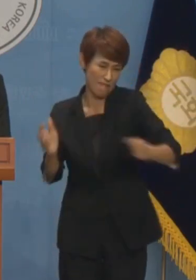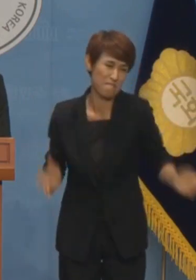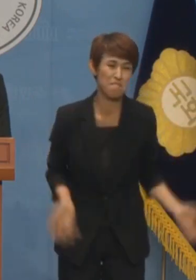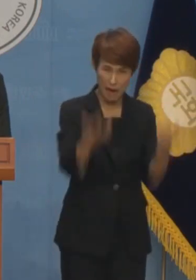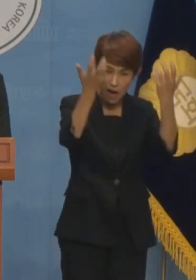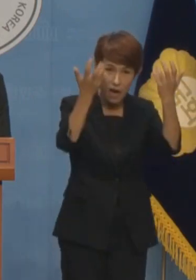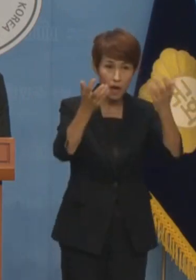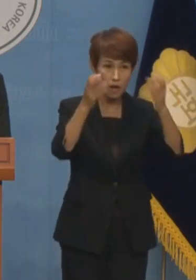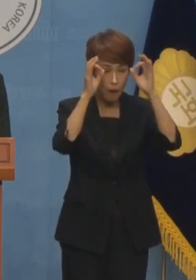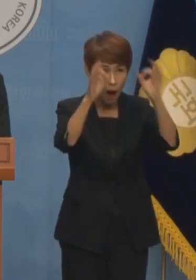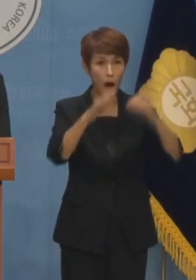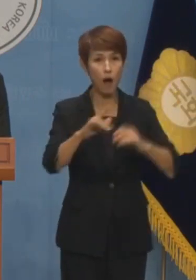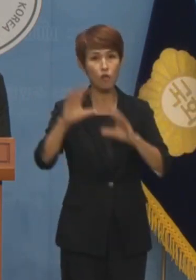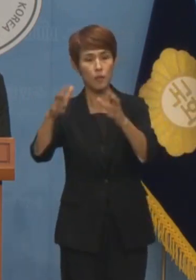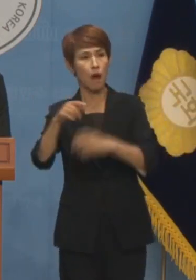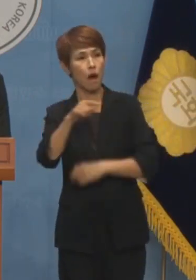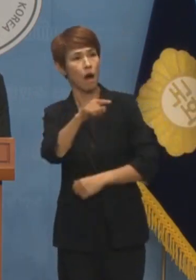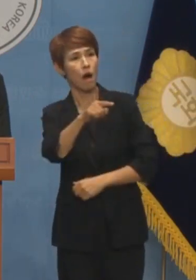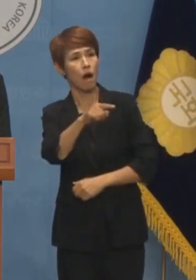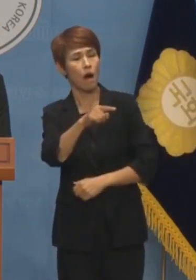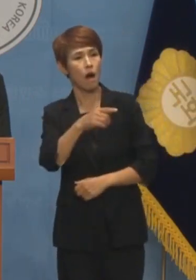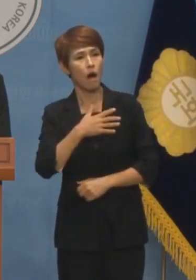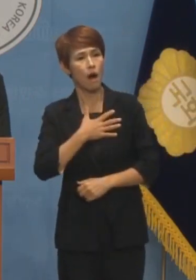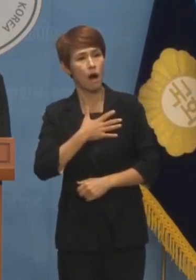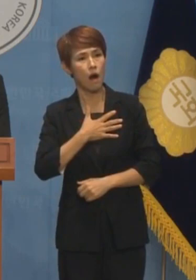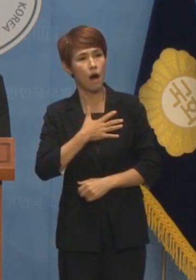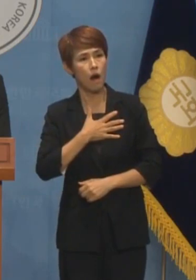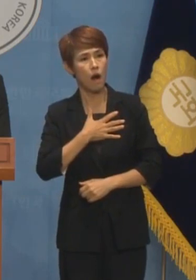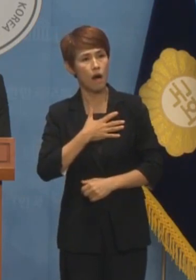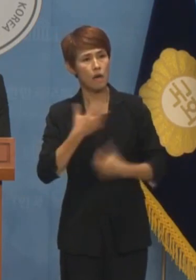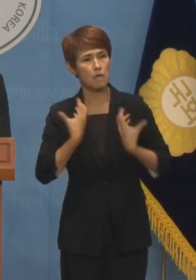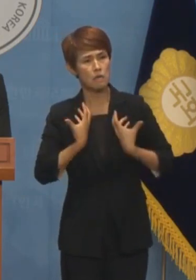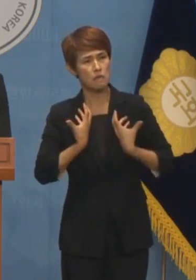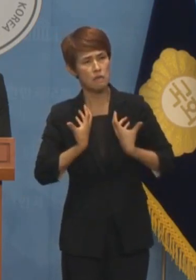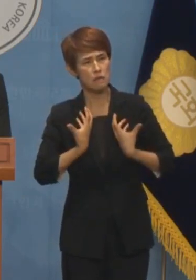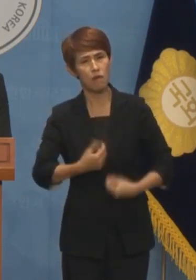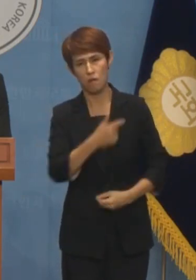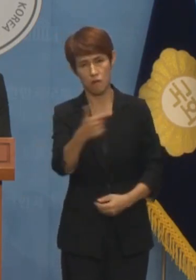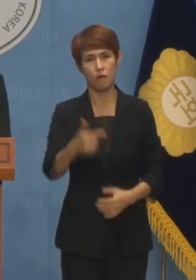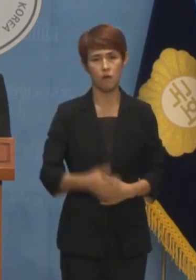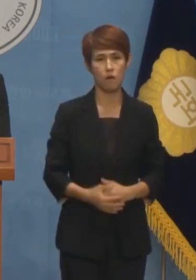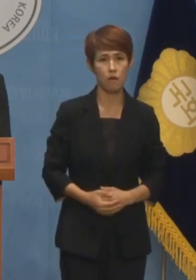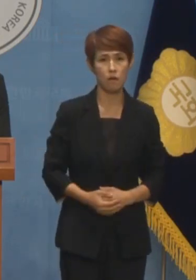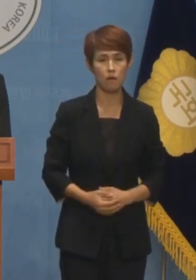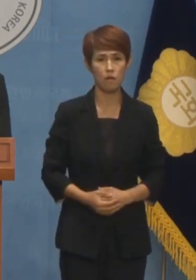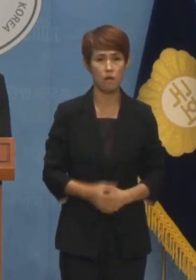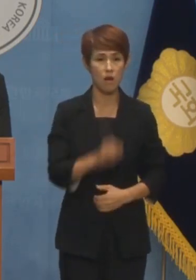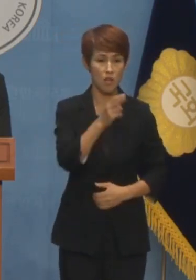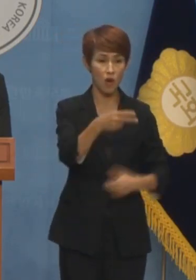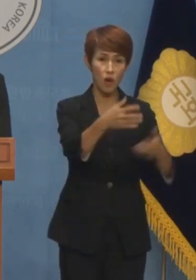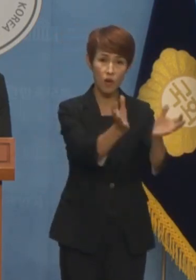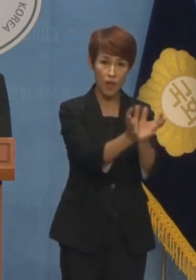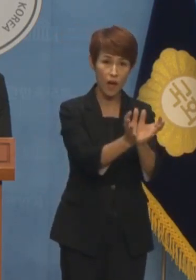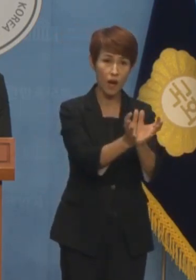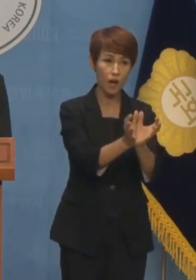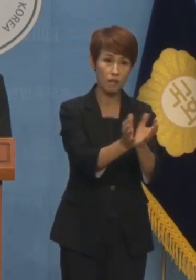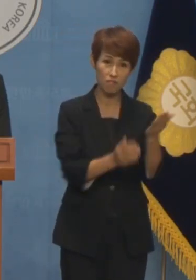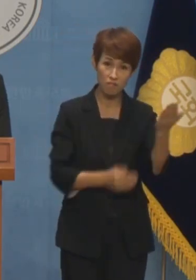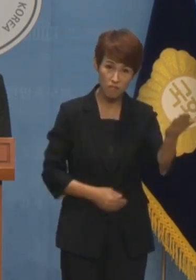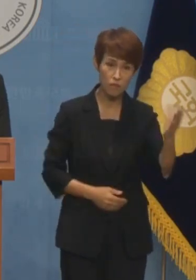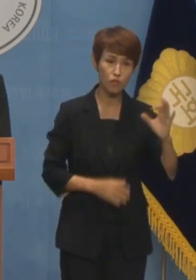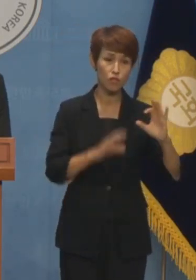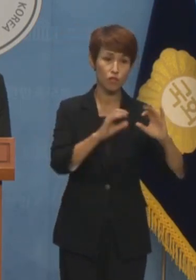사태에 우리 국민들의 심경은 참으로 참담합니다. 집권 여당 국민의힘은 우리 국민들